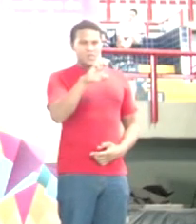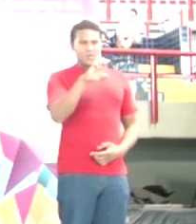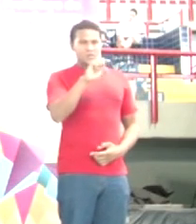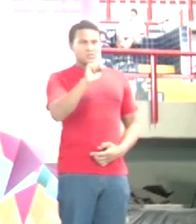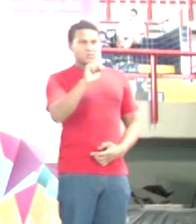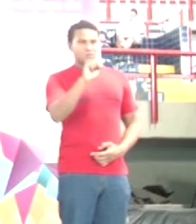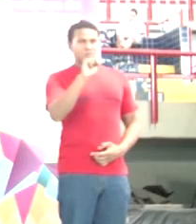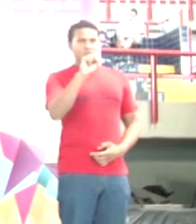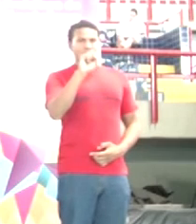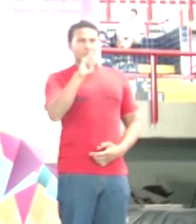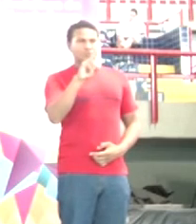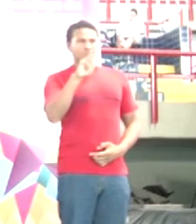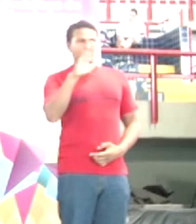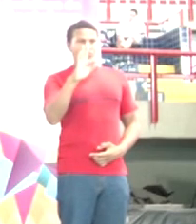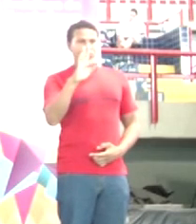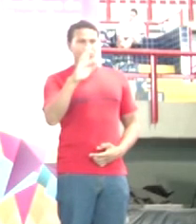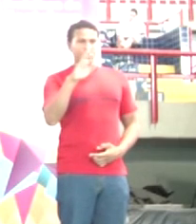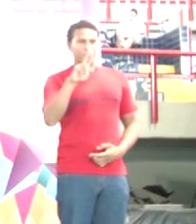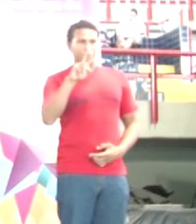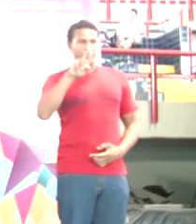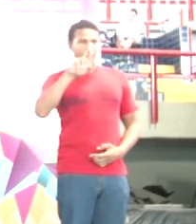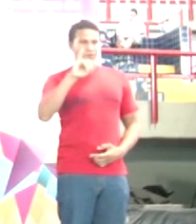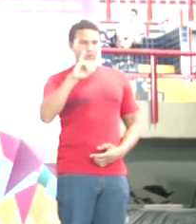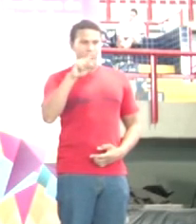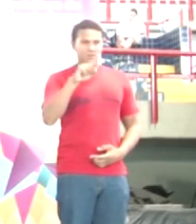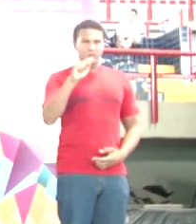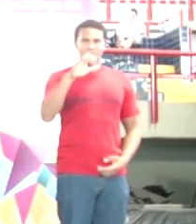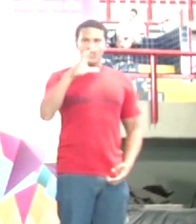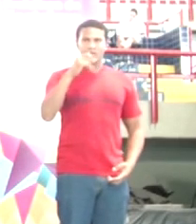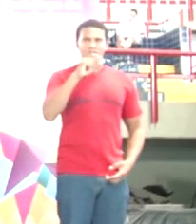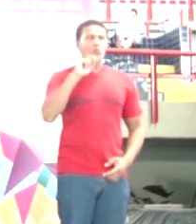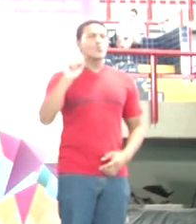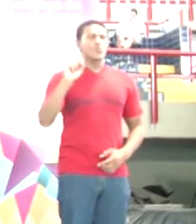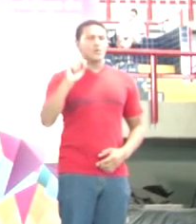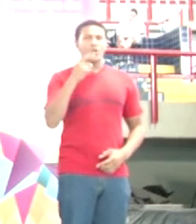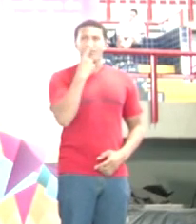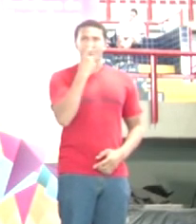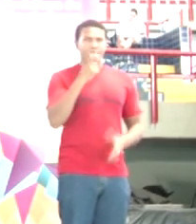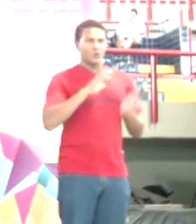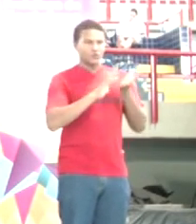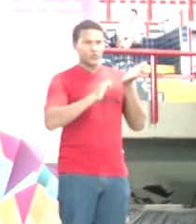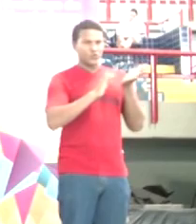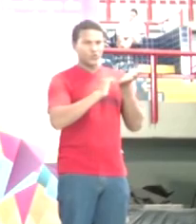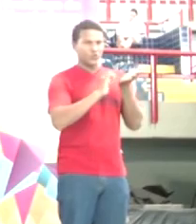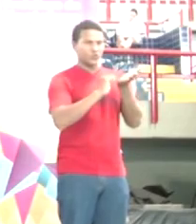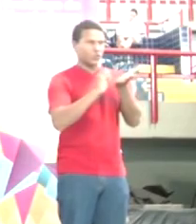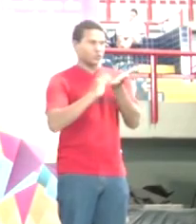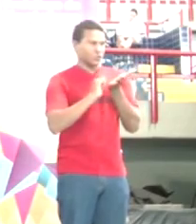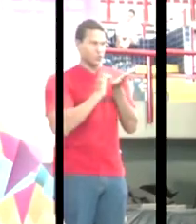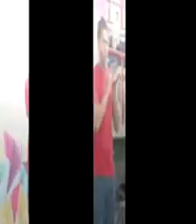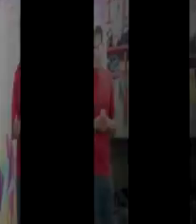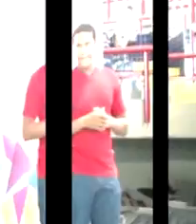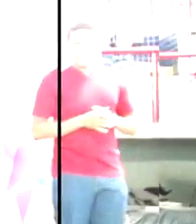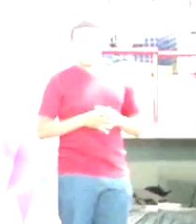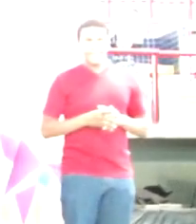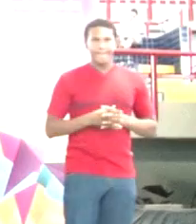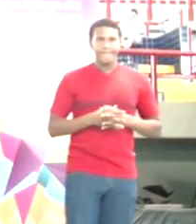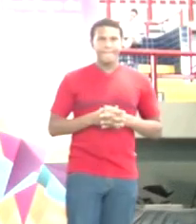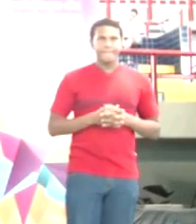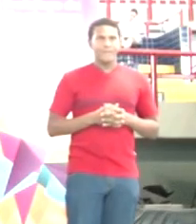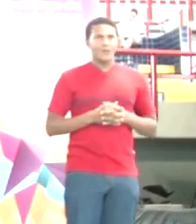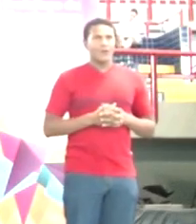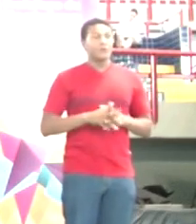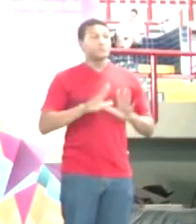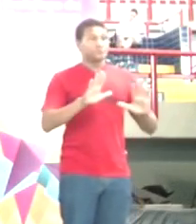retirada do enxofre. Aí continua. Conforme mostrado na equação 1. Virou a página comigo.